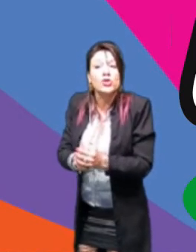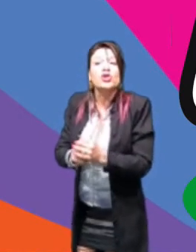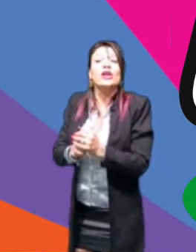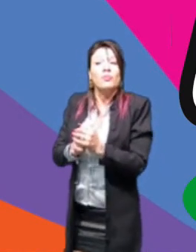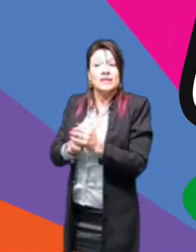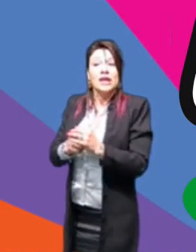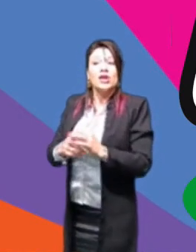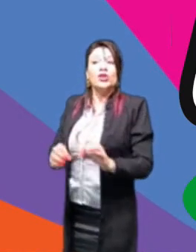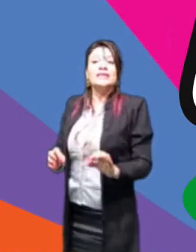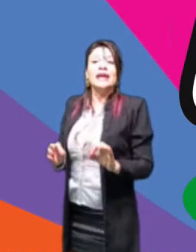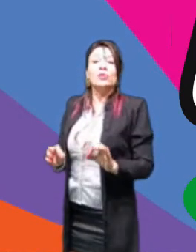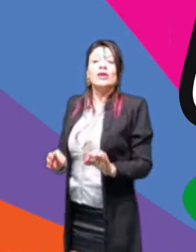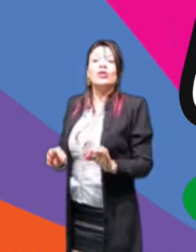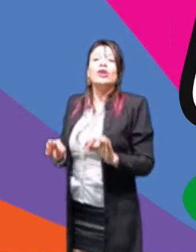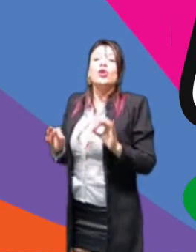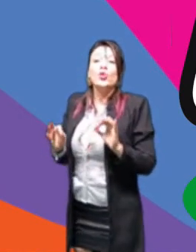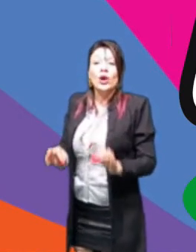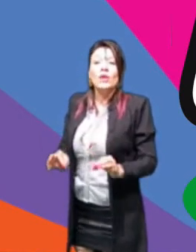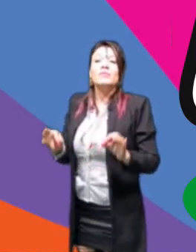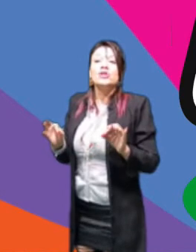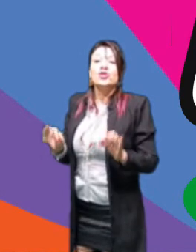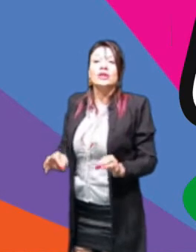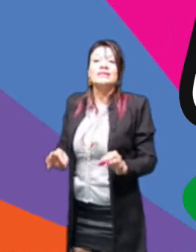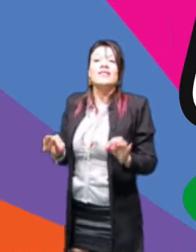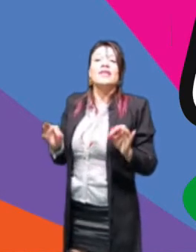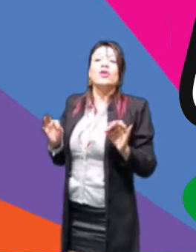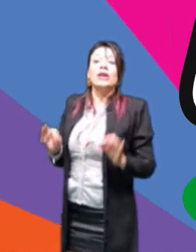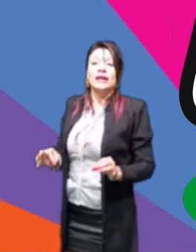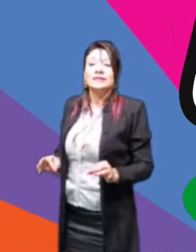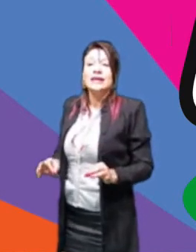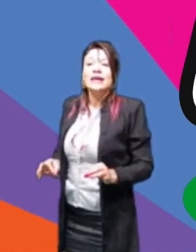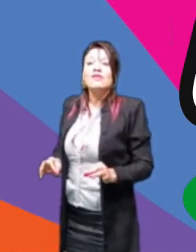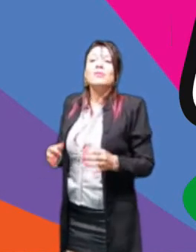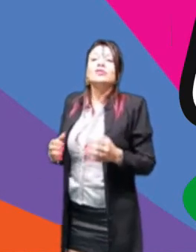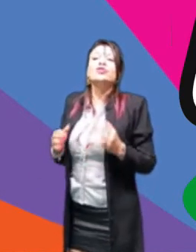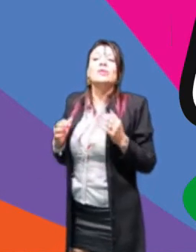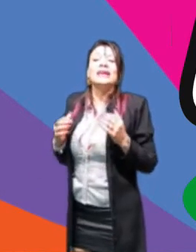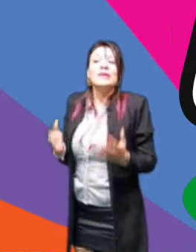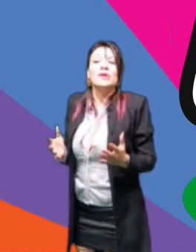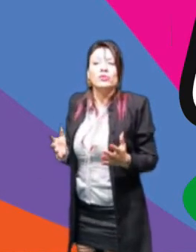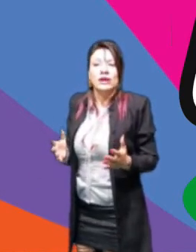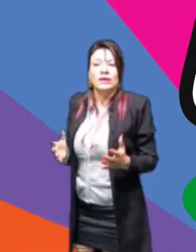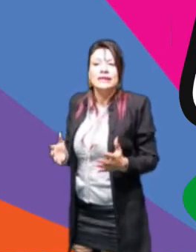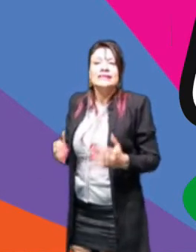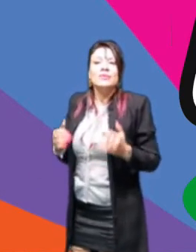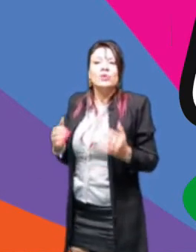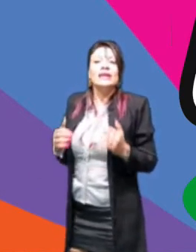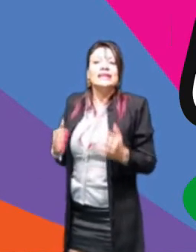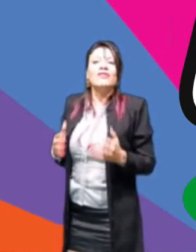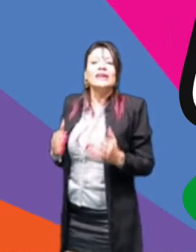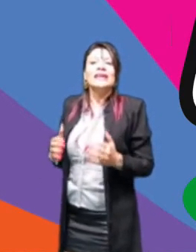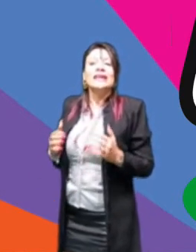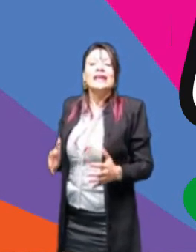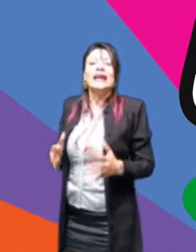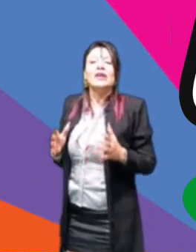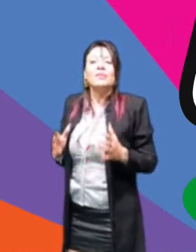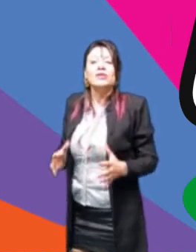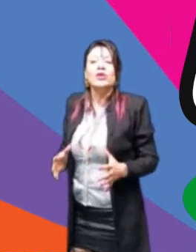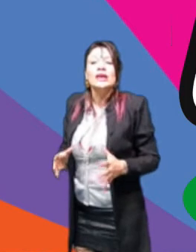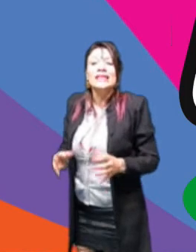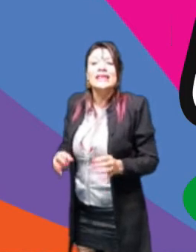de López, donde se incautaron 9 millones de dólares. ¿Información sobre qué? Preguntaban. Se pregunta Cristina Fernández de Kirchner al